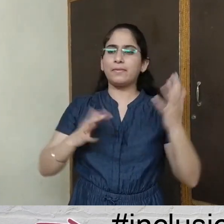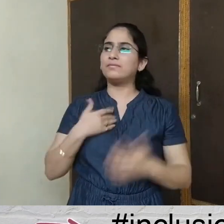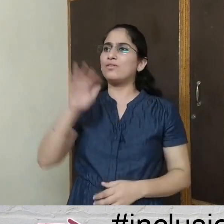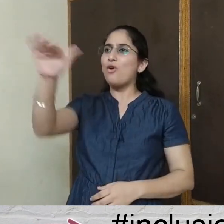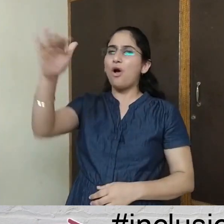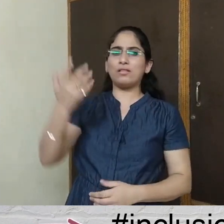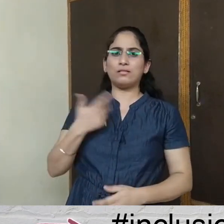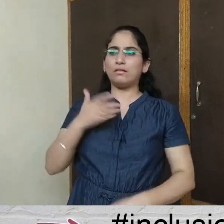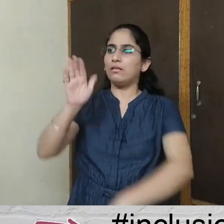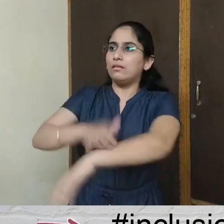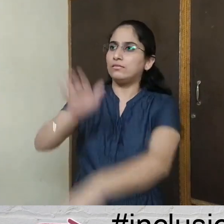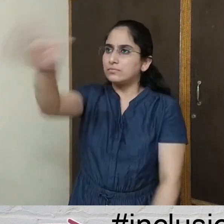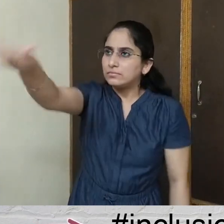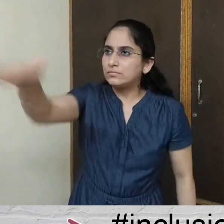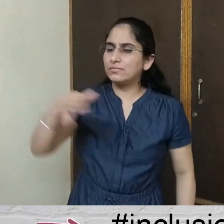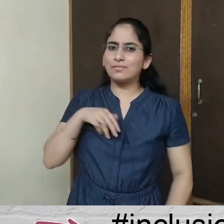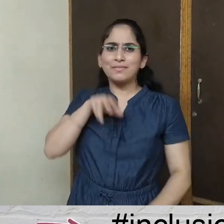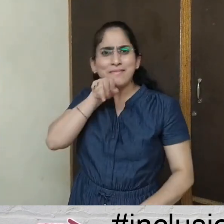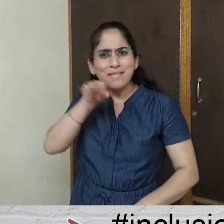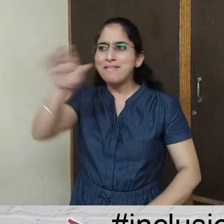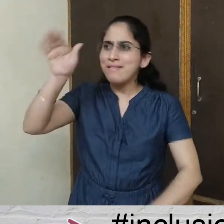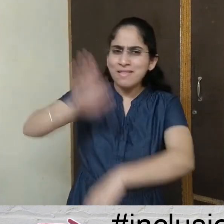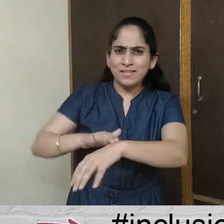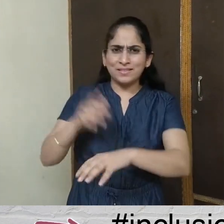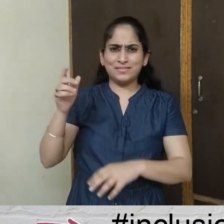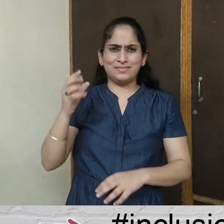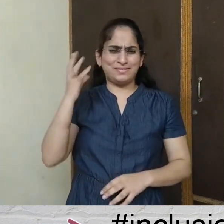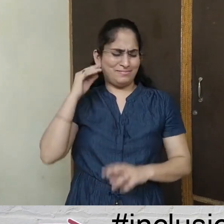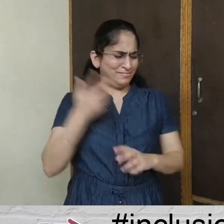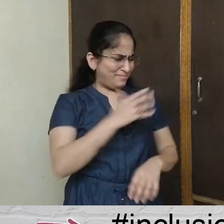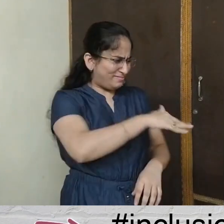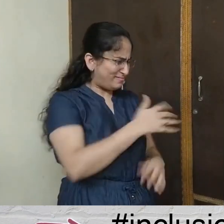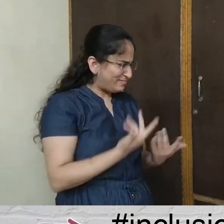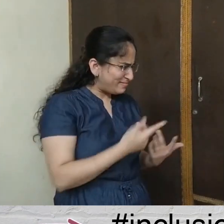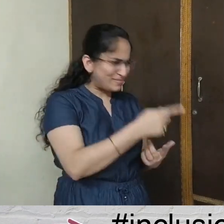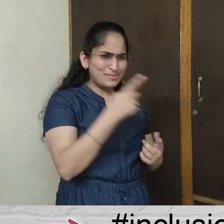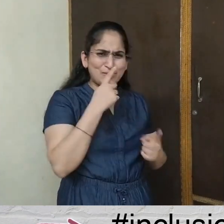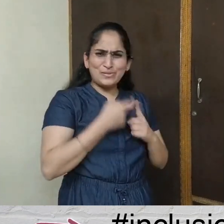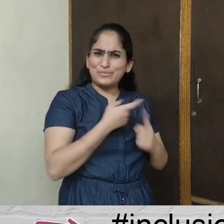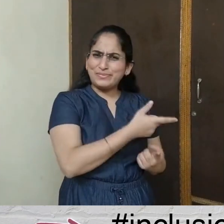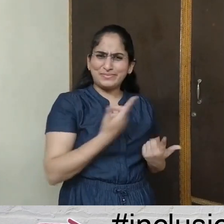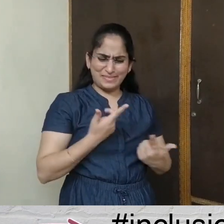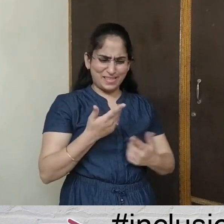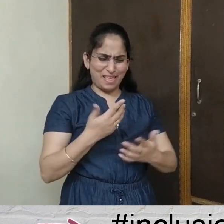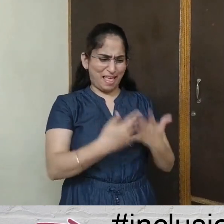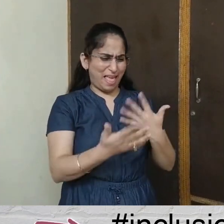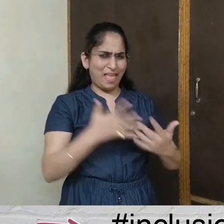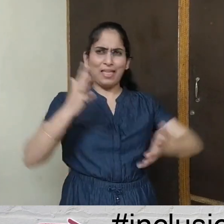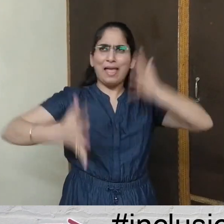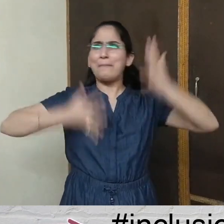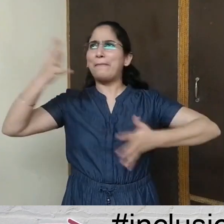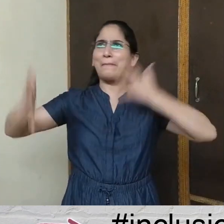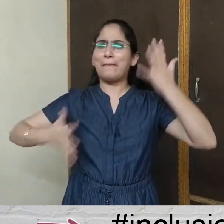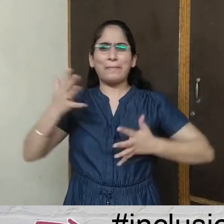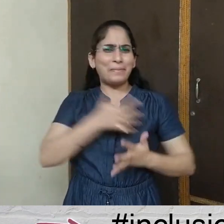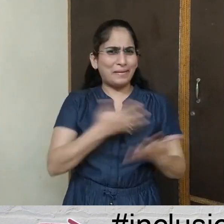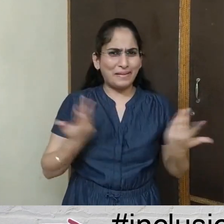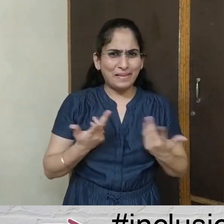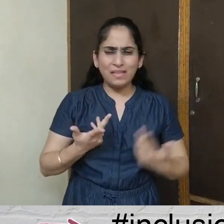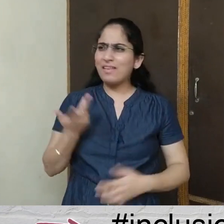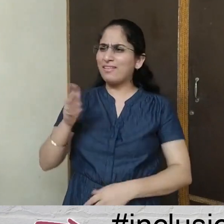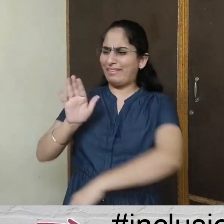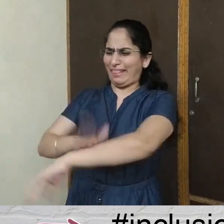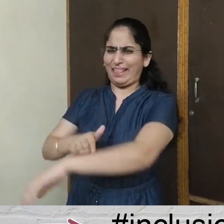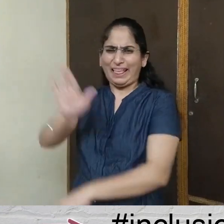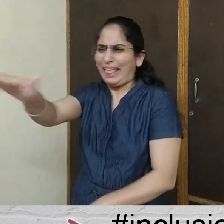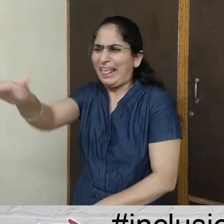मघट कर्शा